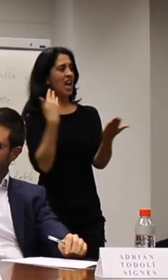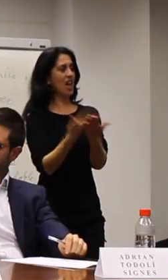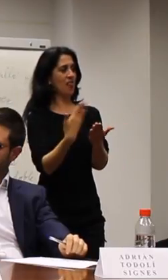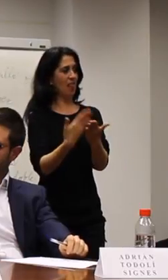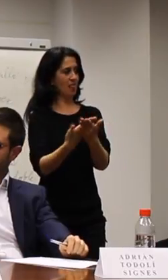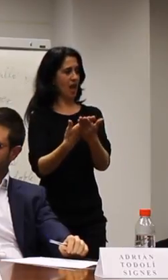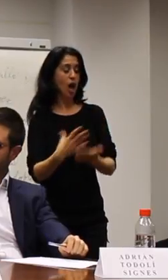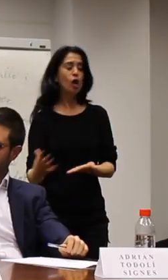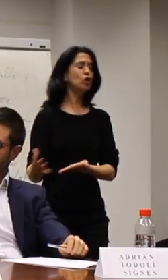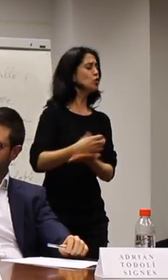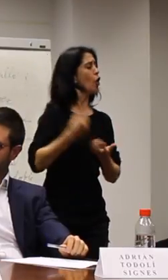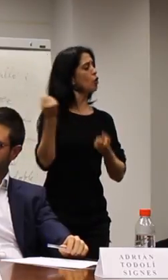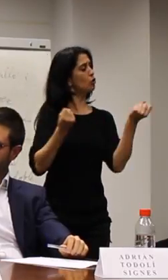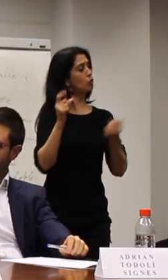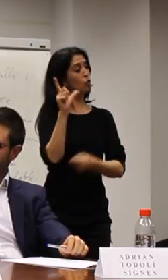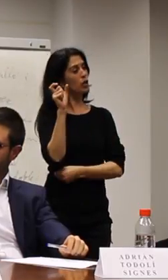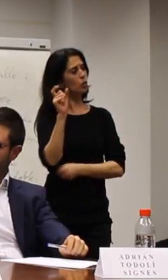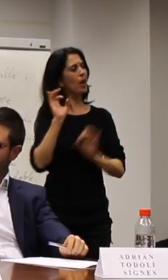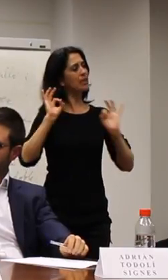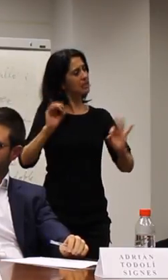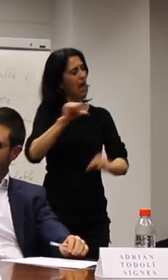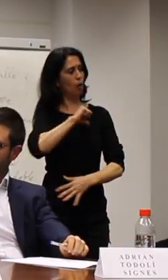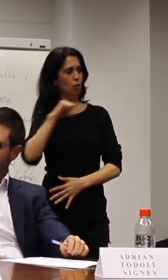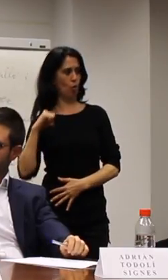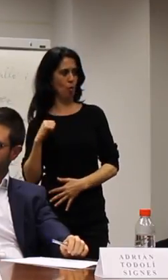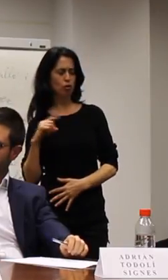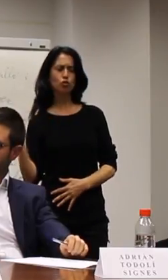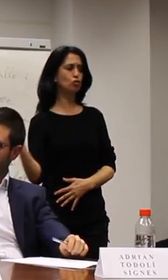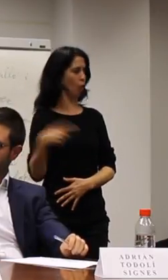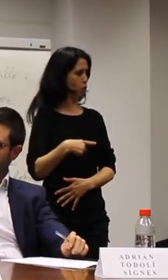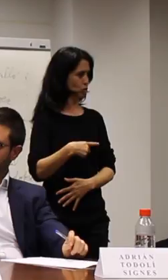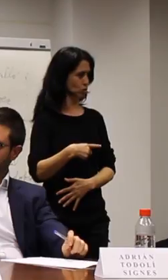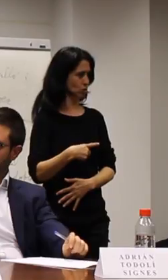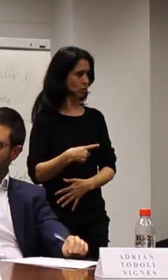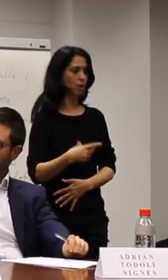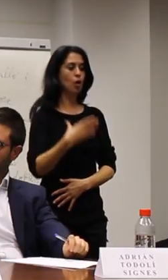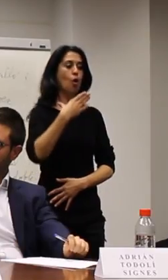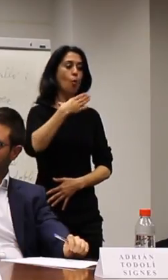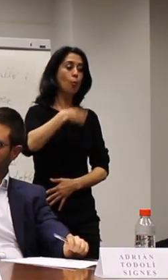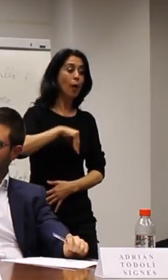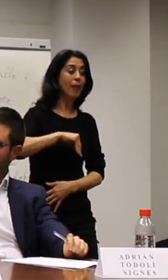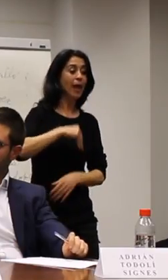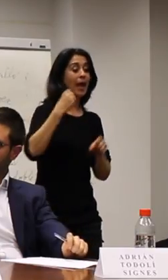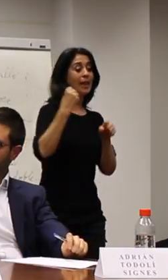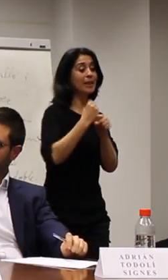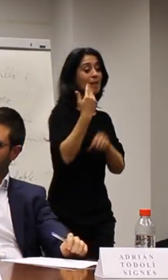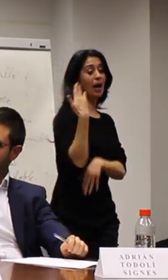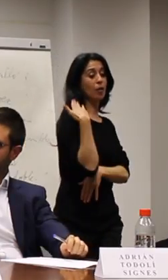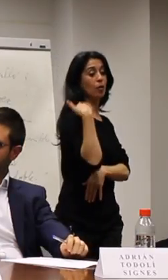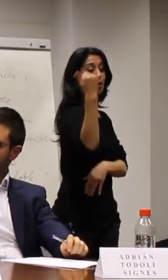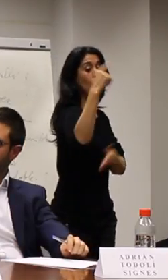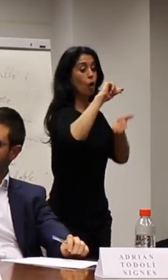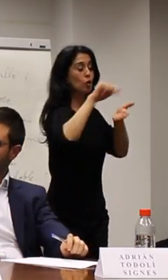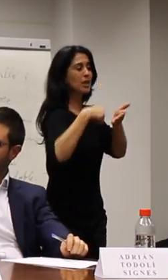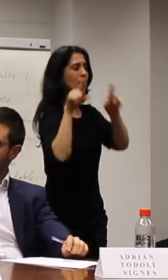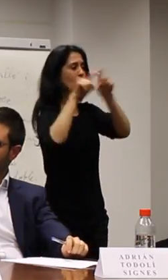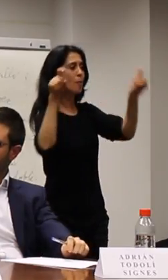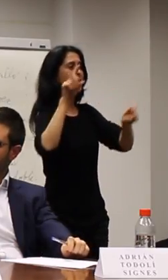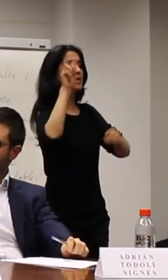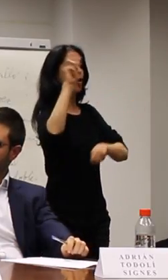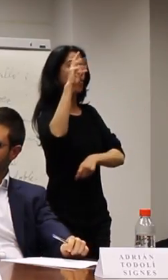son autónomos, ya sea empleados de una empresa de licencias VTCs o autónomos con su coche y su licencia